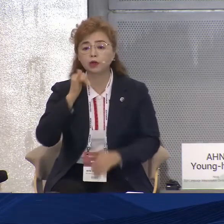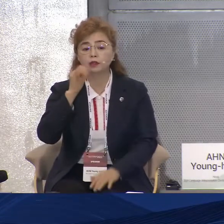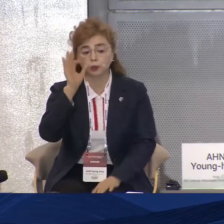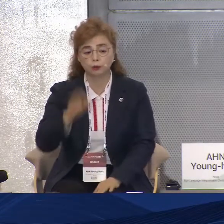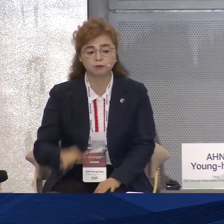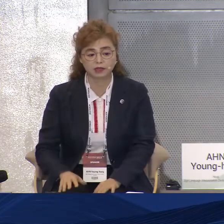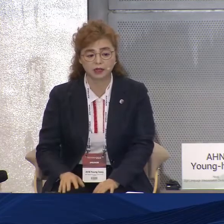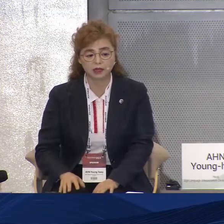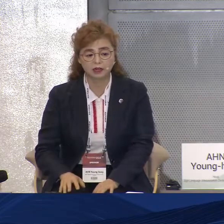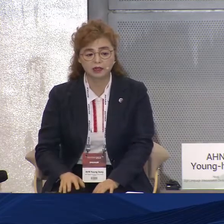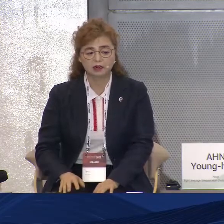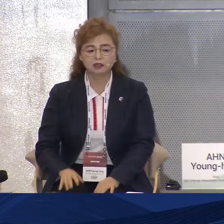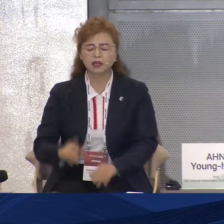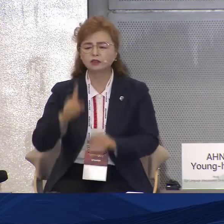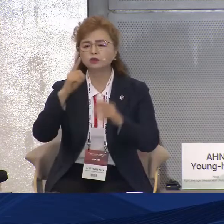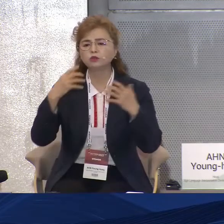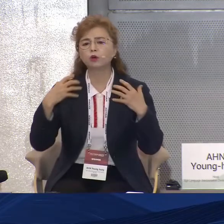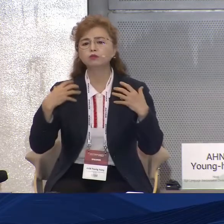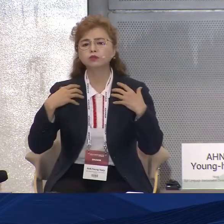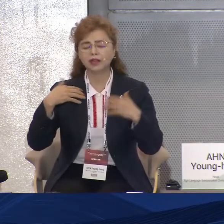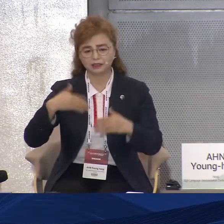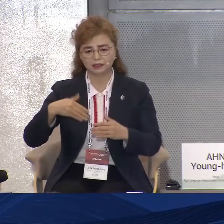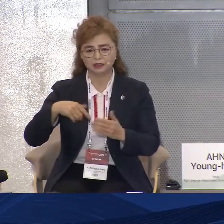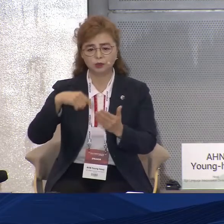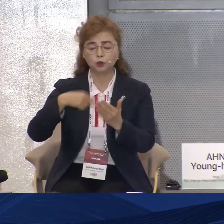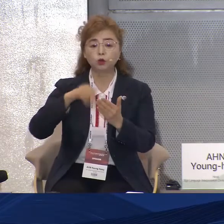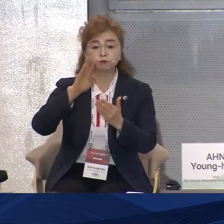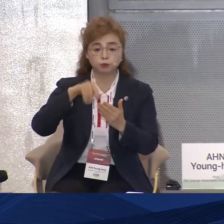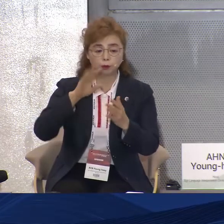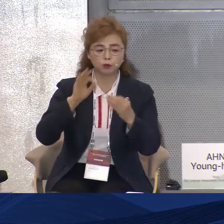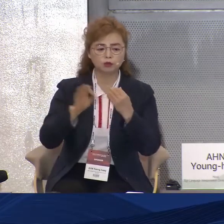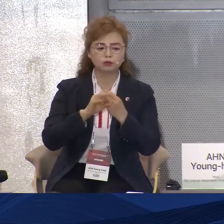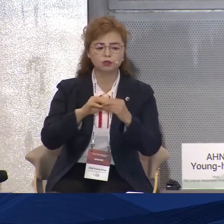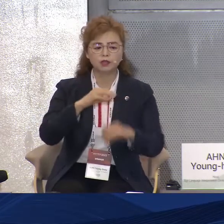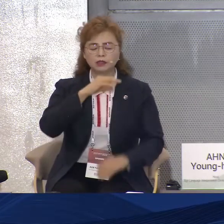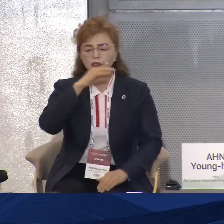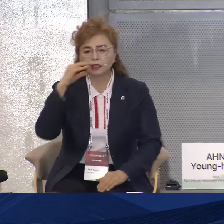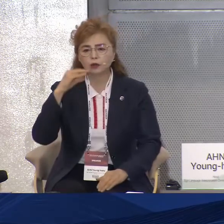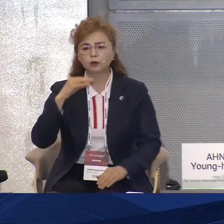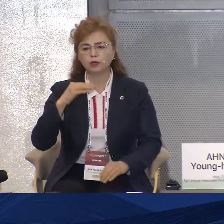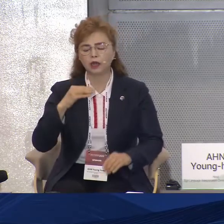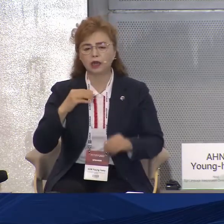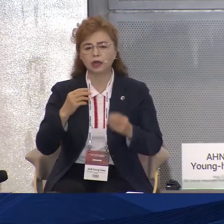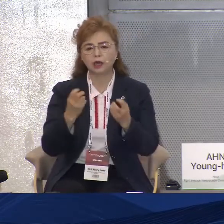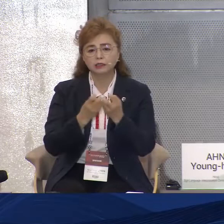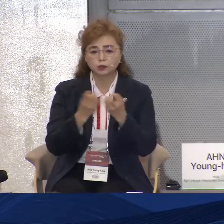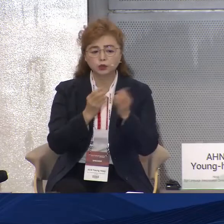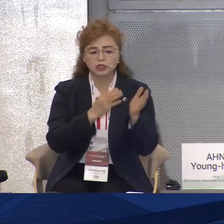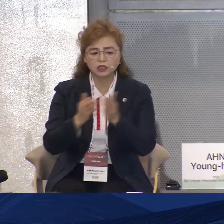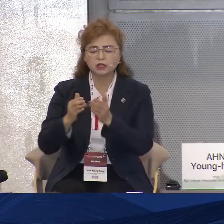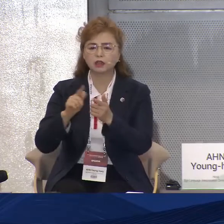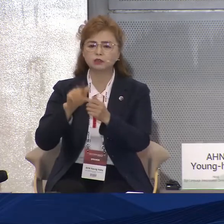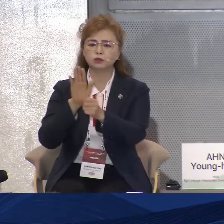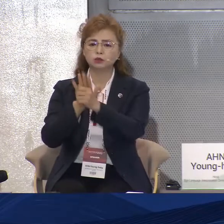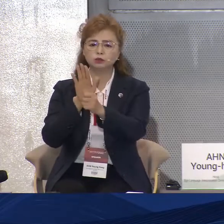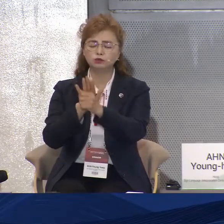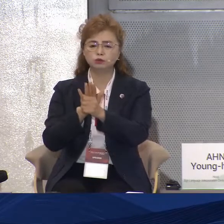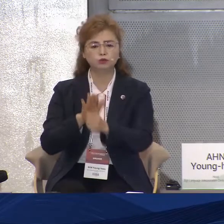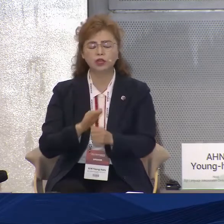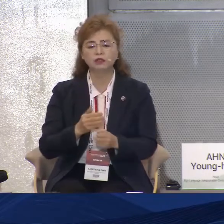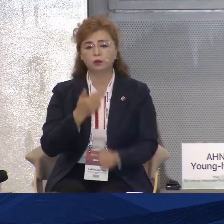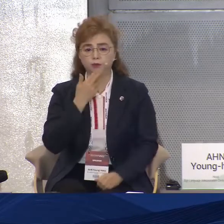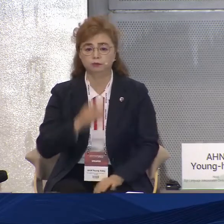볼 필요가 있다고 봅니다. 그런데 정부는 아직 교육부 보면은 제대로 이렇게 조치에